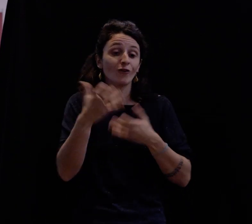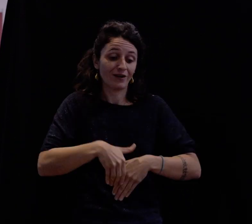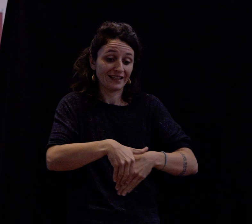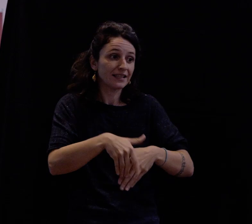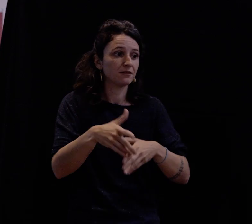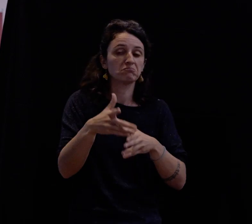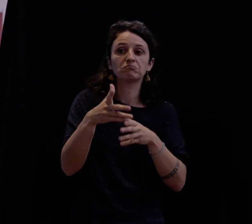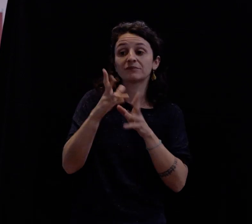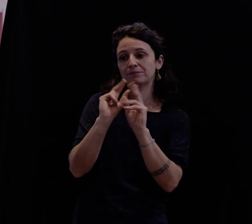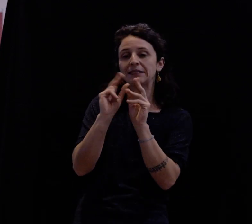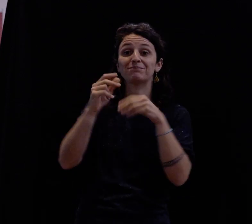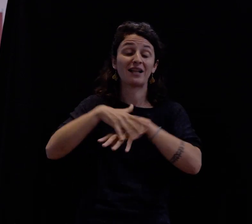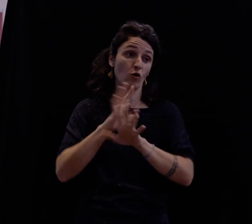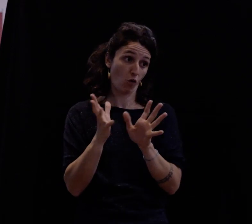passer.